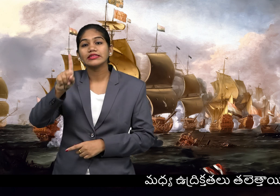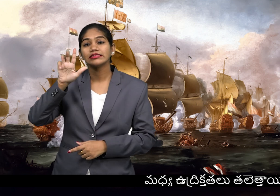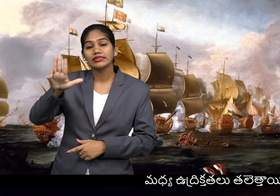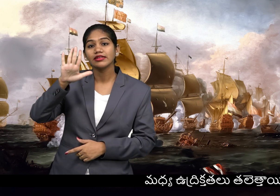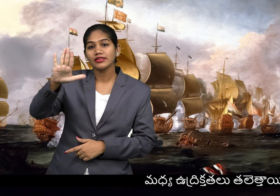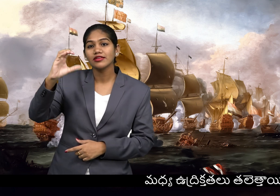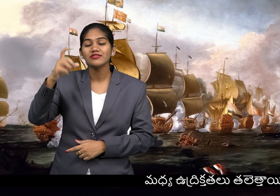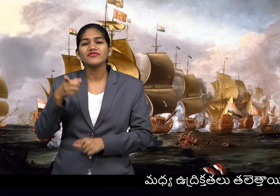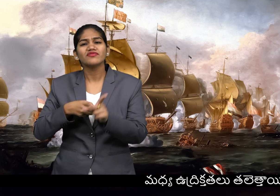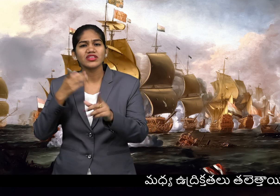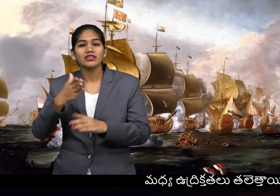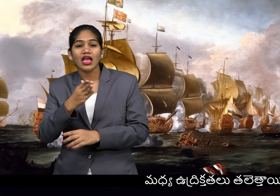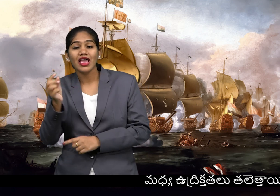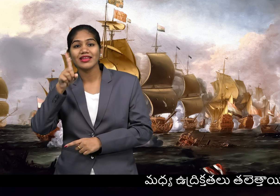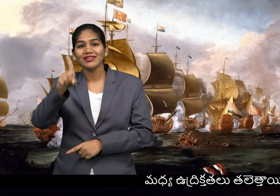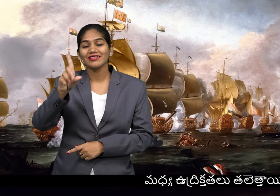తలెత్తాయి.